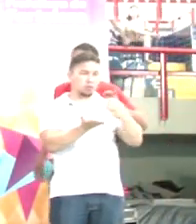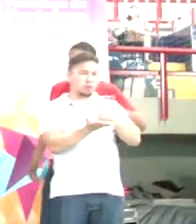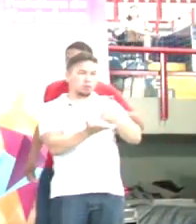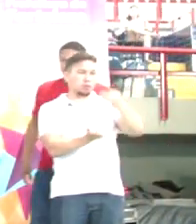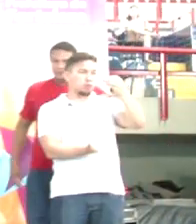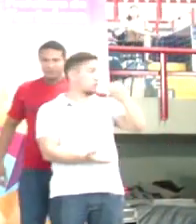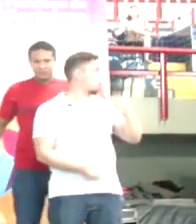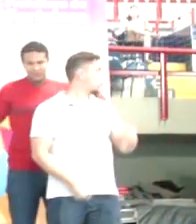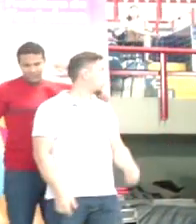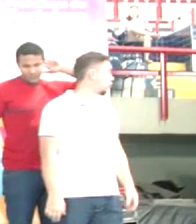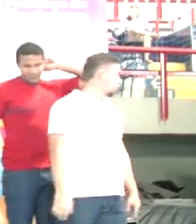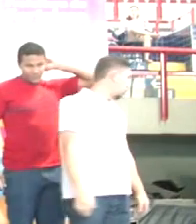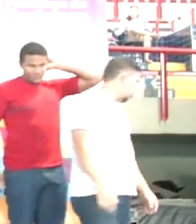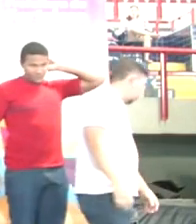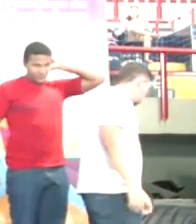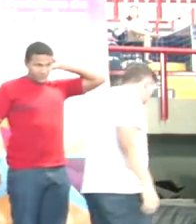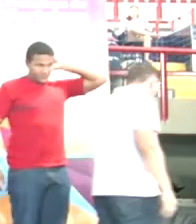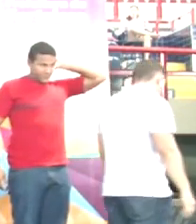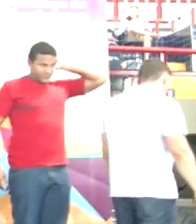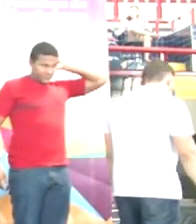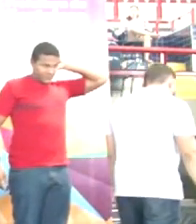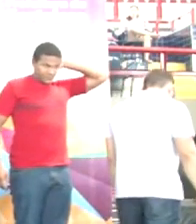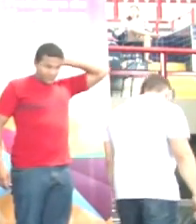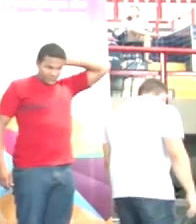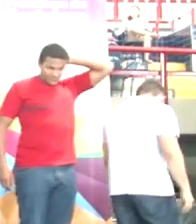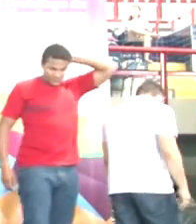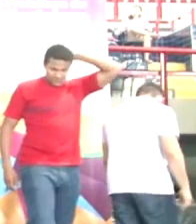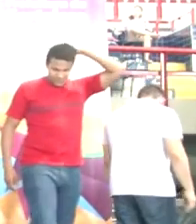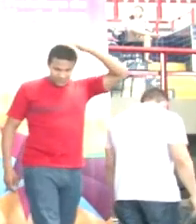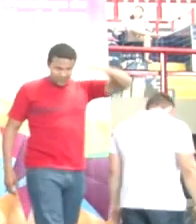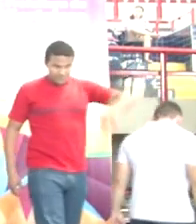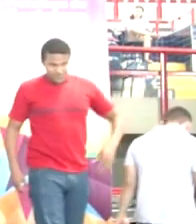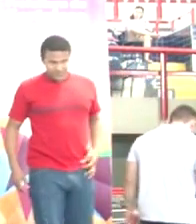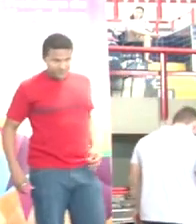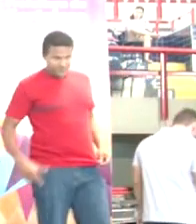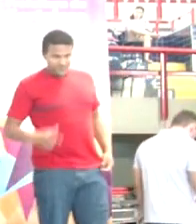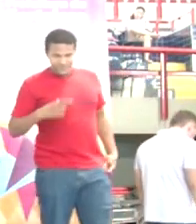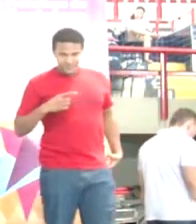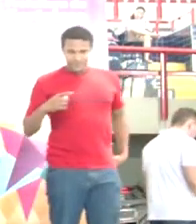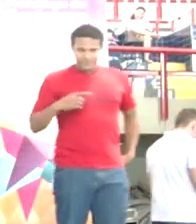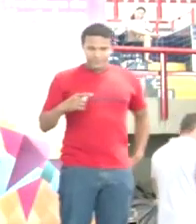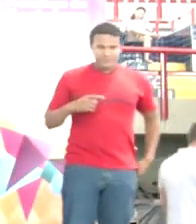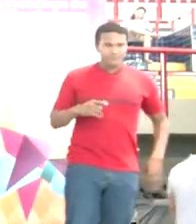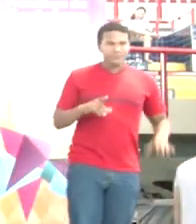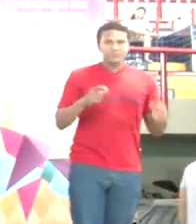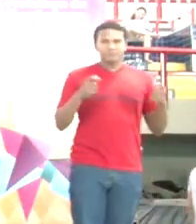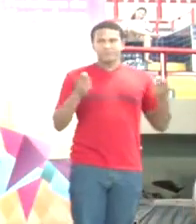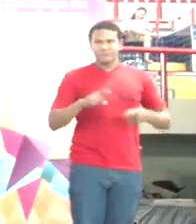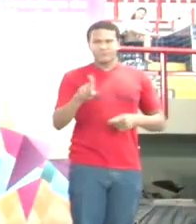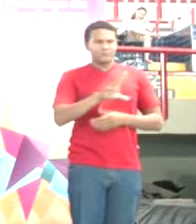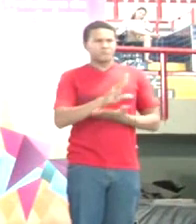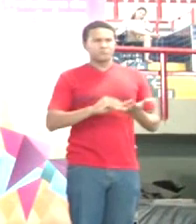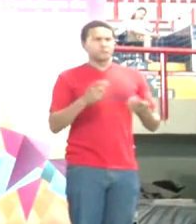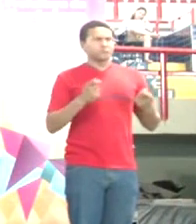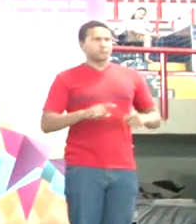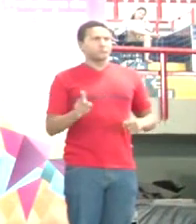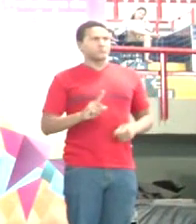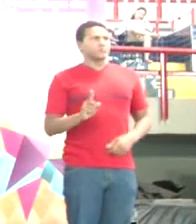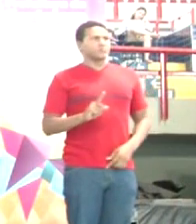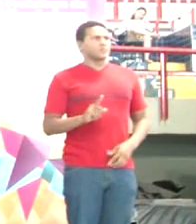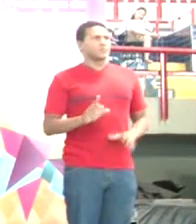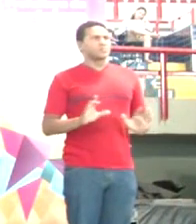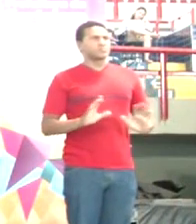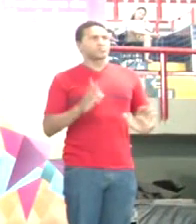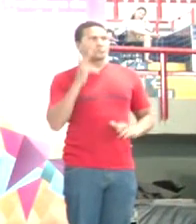dele, é o cilindro, tá certo? Cilindro, a gente costuma chamar, você não precisa se anotar nada não, tá? Se quiser anotar até a resolução